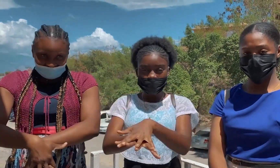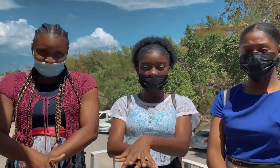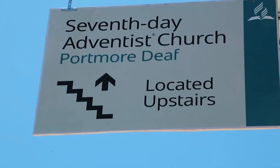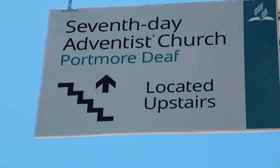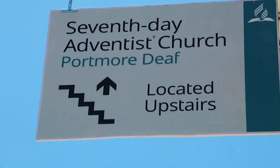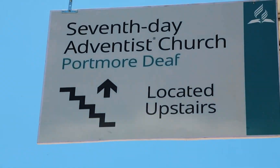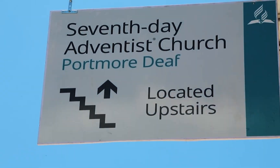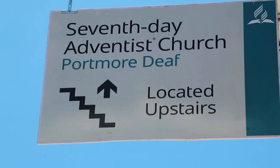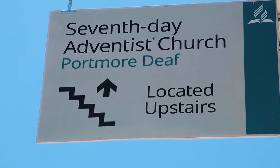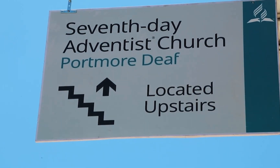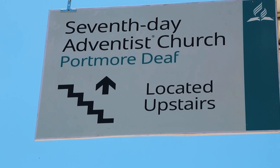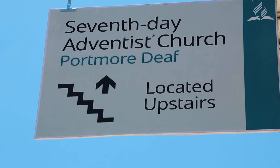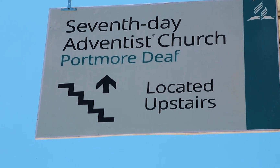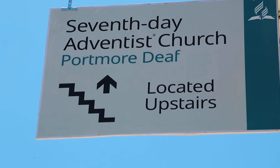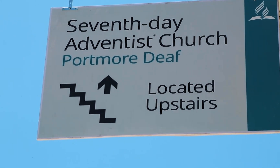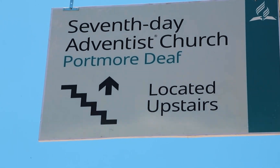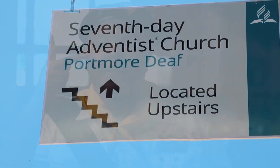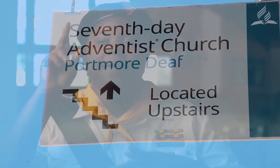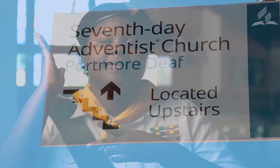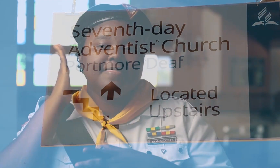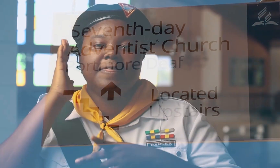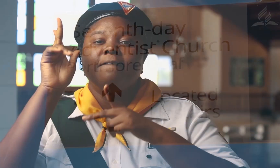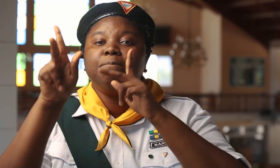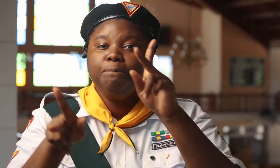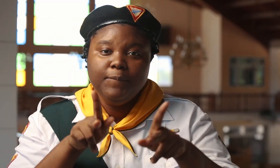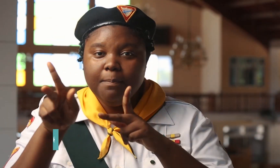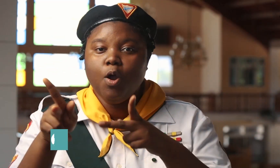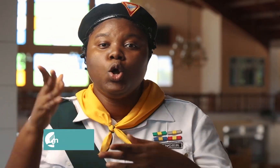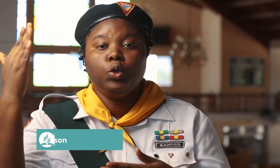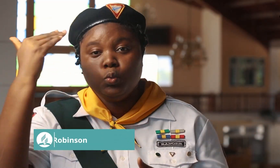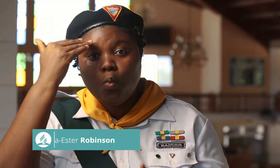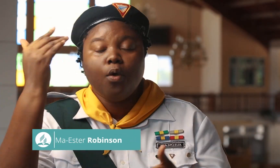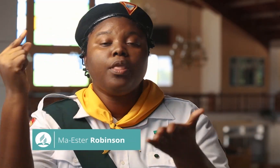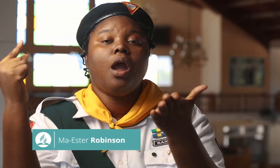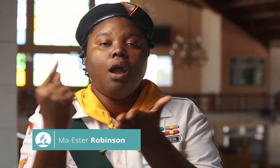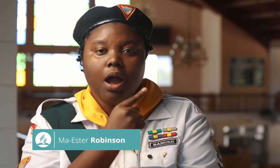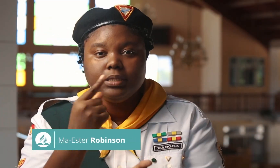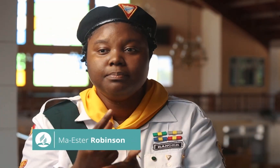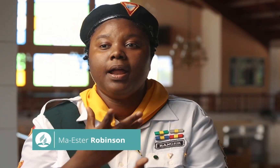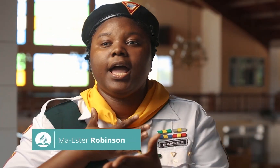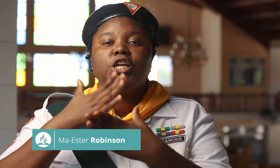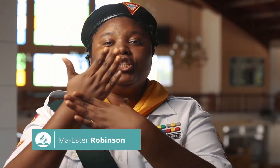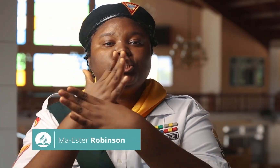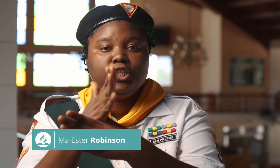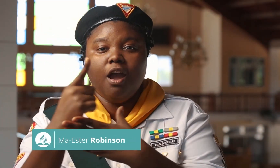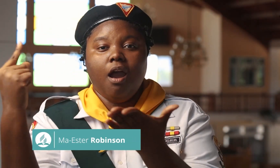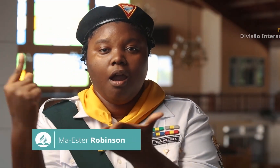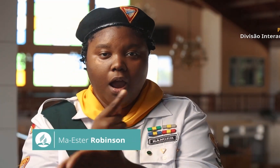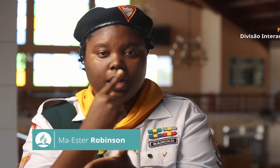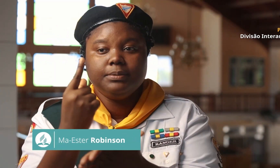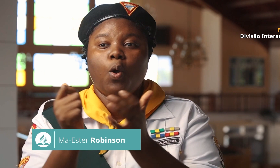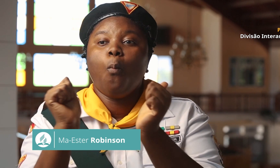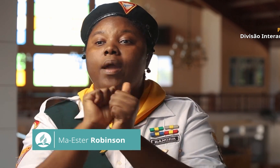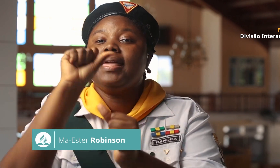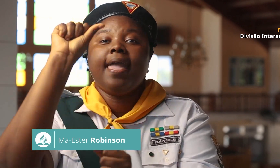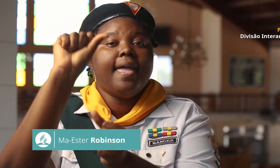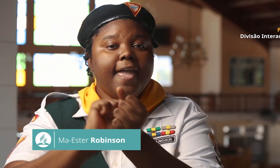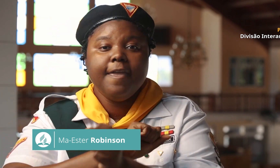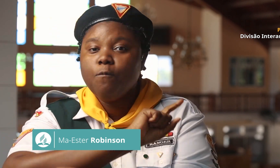Eu amo participar do trabalho da Bíblia, dos desbravadores e do coral. Meu sonho é ver pessoas surdas e compartilhar isso